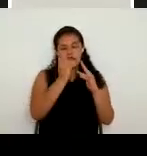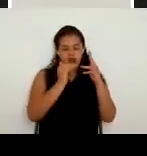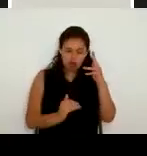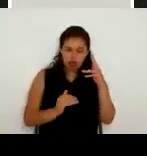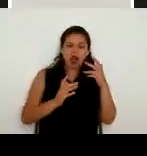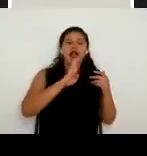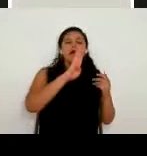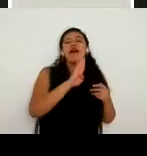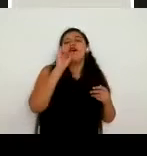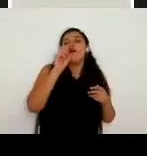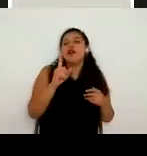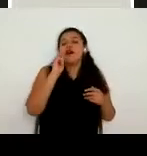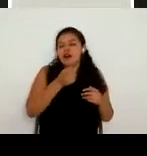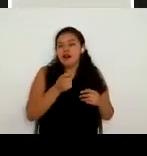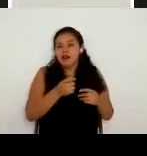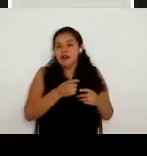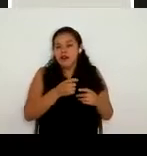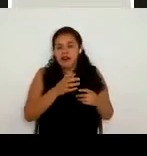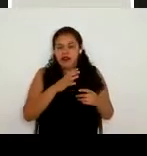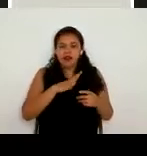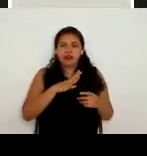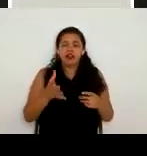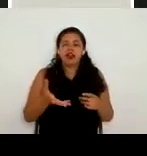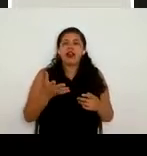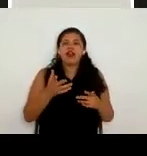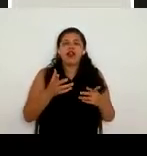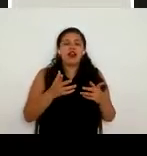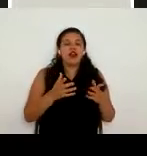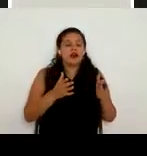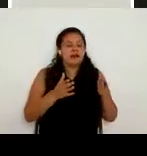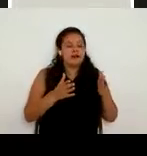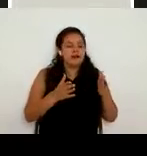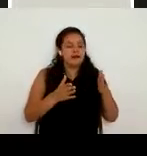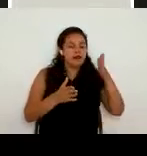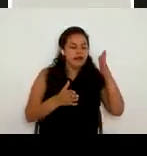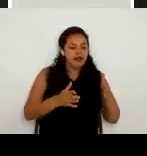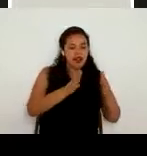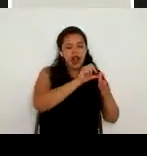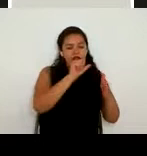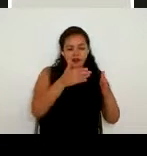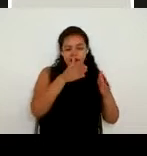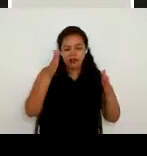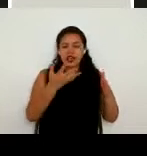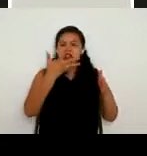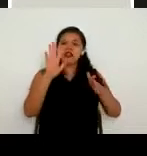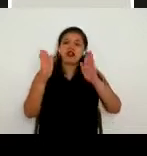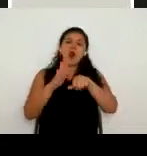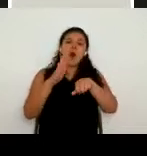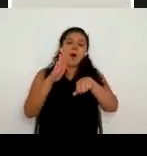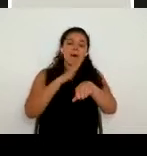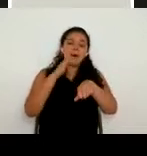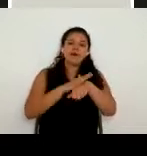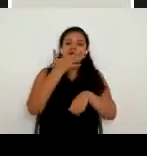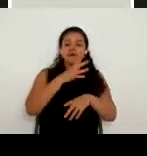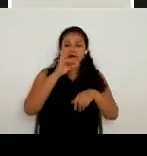dice que el intervalo como ven allí es de 5 puntos luego la clase del puntaje de